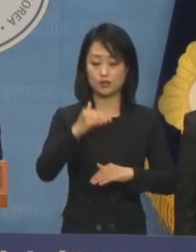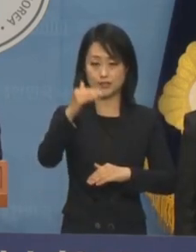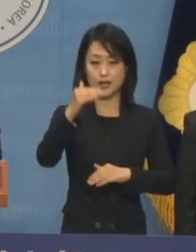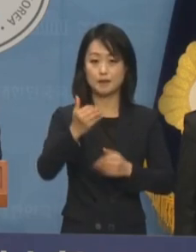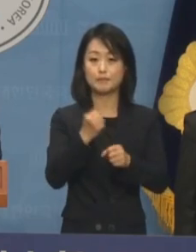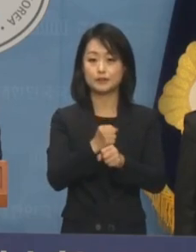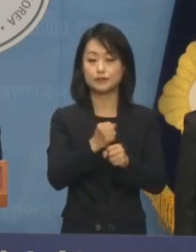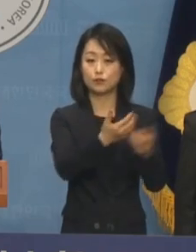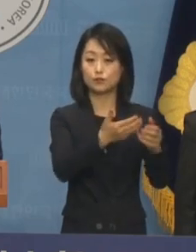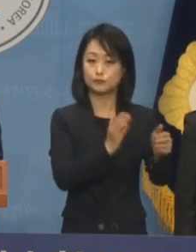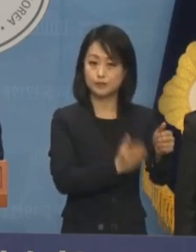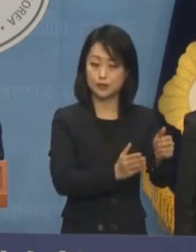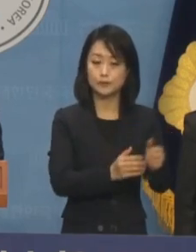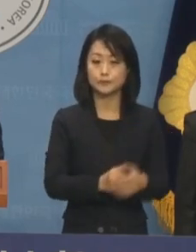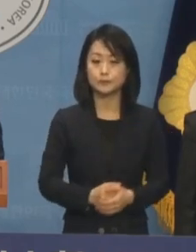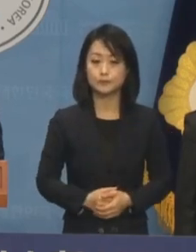구성하십시오.